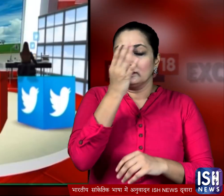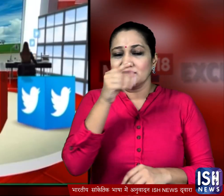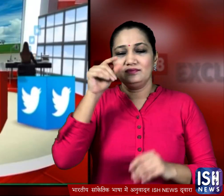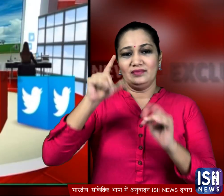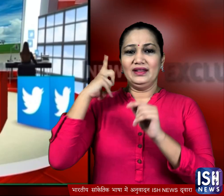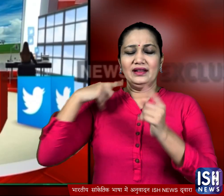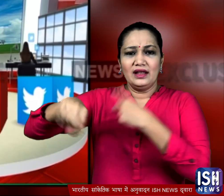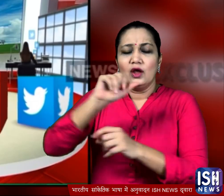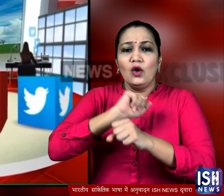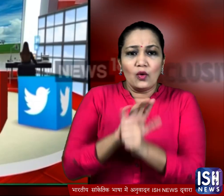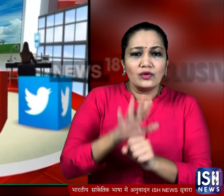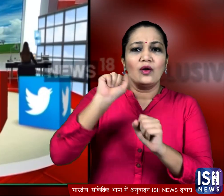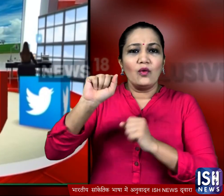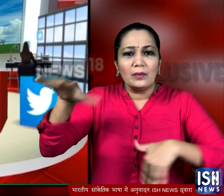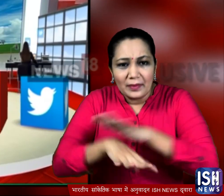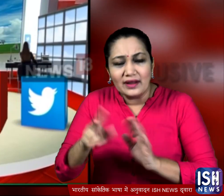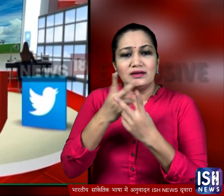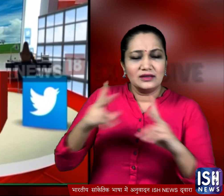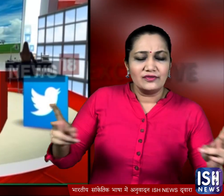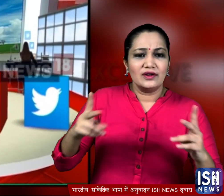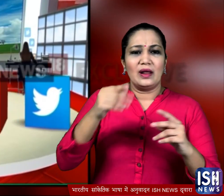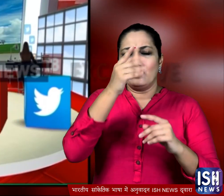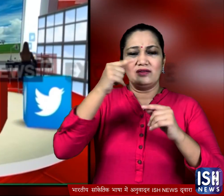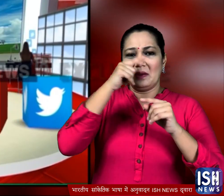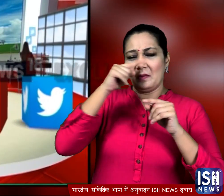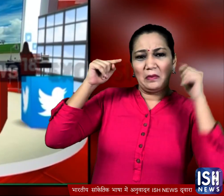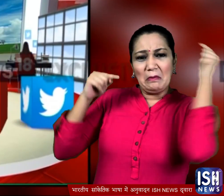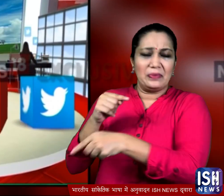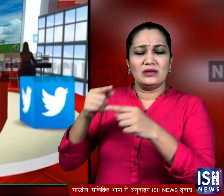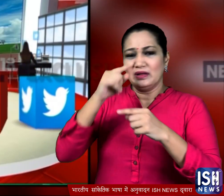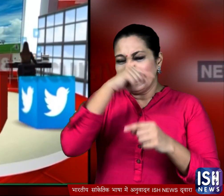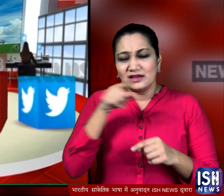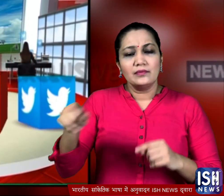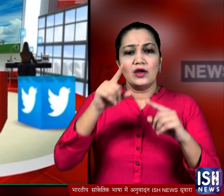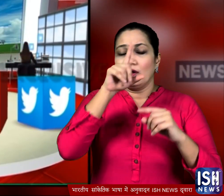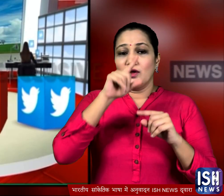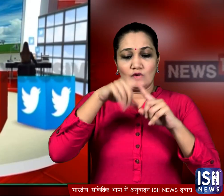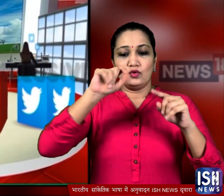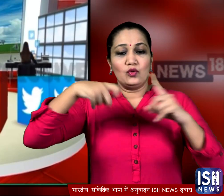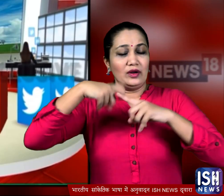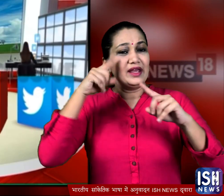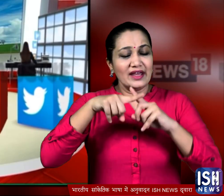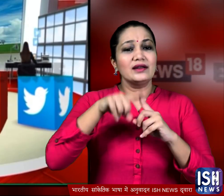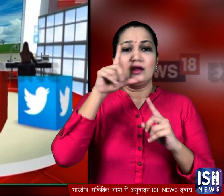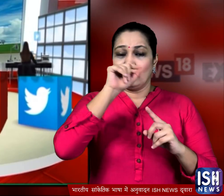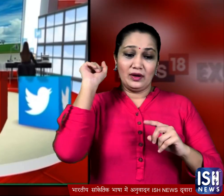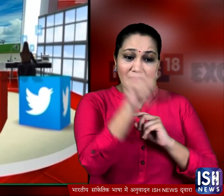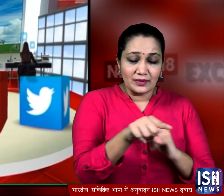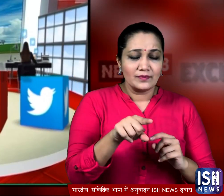बीजेपी के नेताओं ने कोरोना पर सरकार की कोशिशों को बदनाम करने वाली जो टूल किट ट्विटर पर पोस्ट की थी, उसे ट्विटर